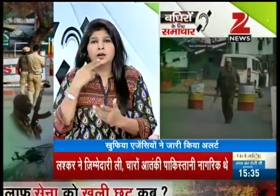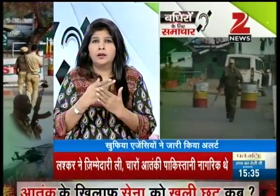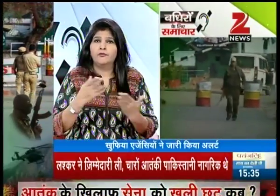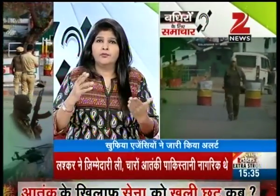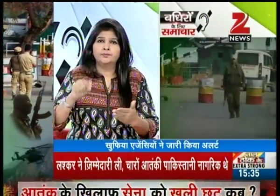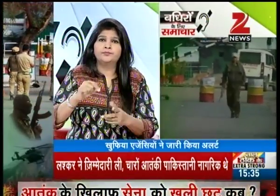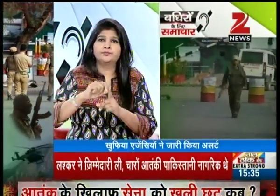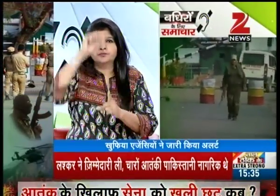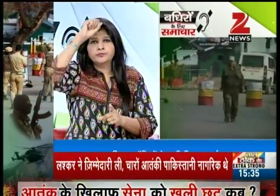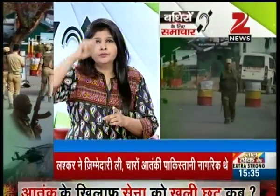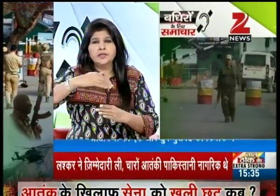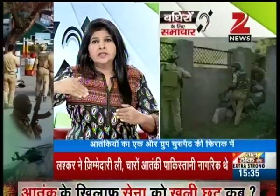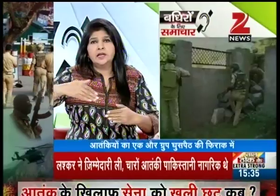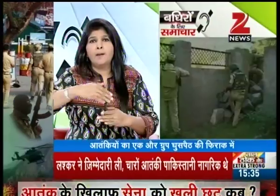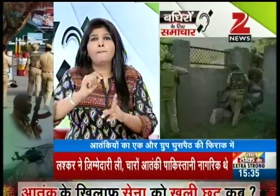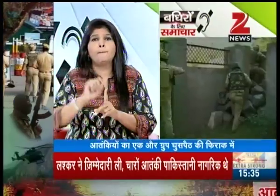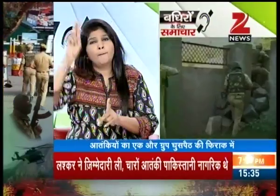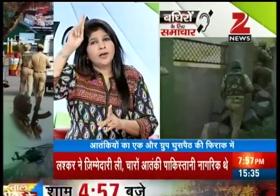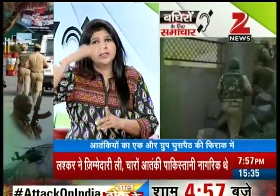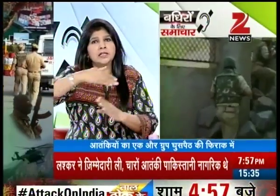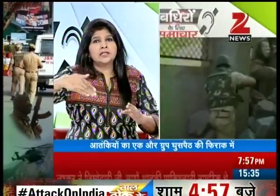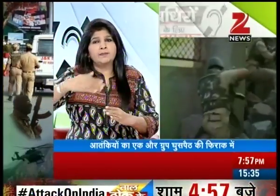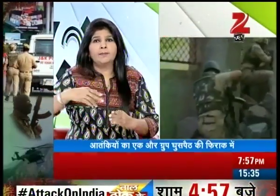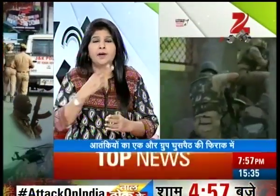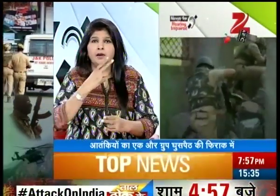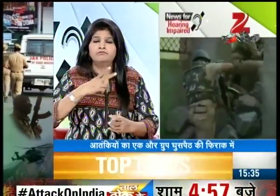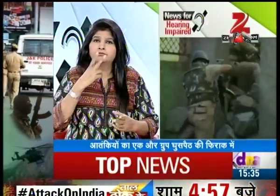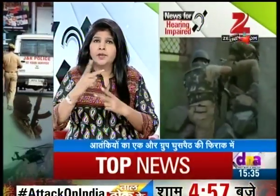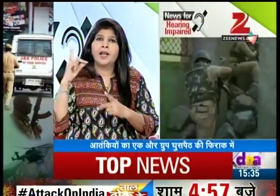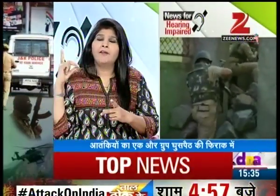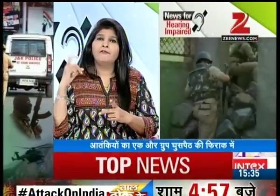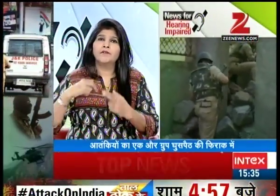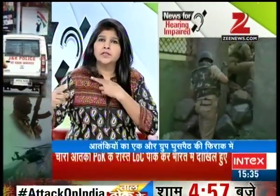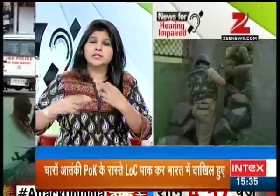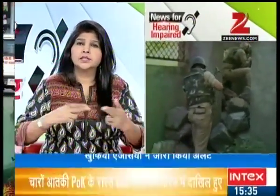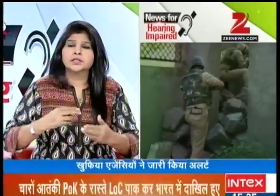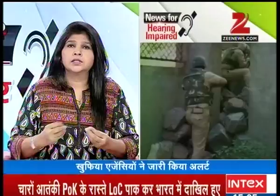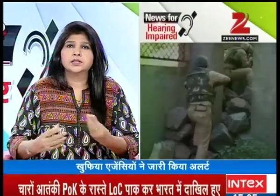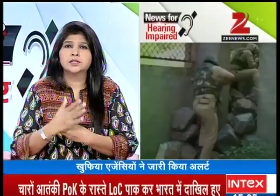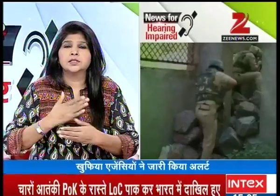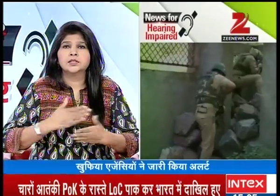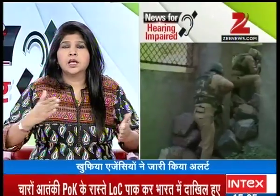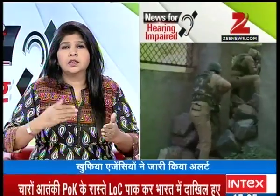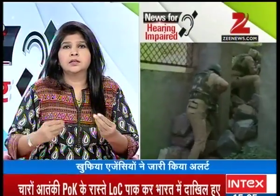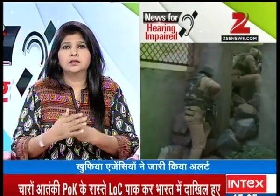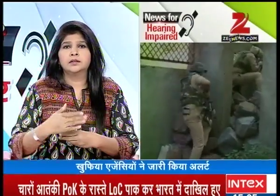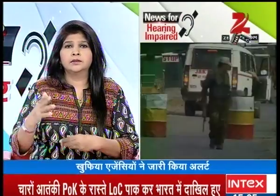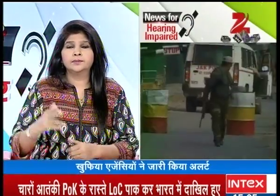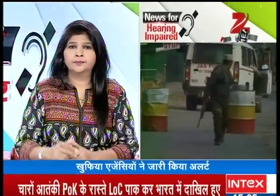गया है। पंजाब से सटी पाकिस्तान की सीमा पर गश्त बढ़ा दी गई है।